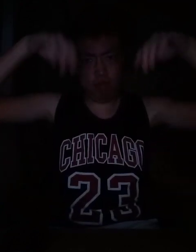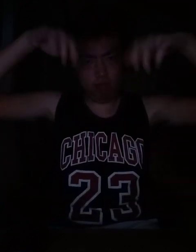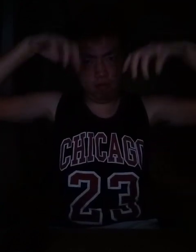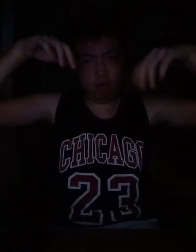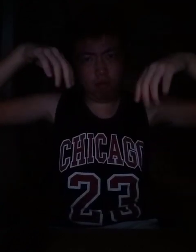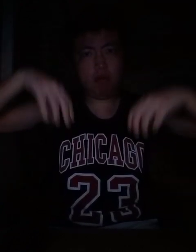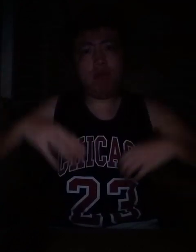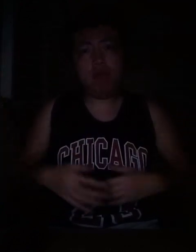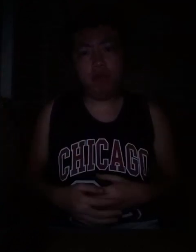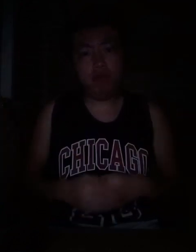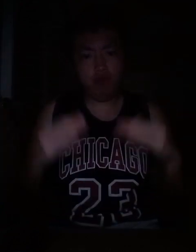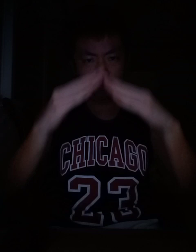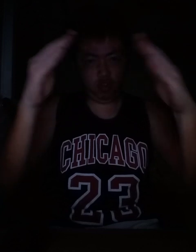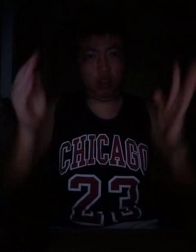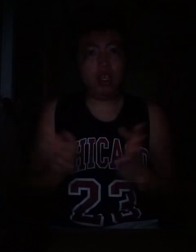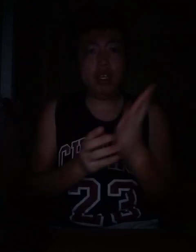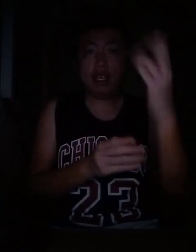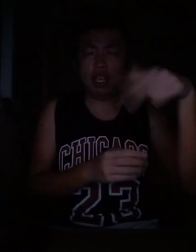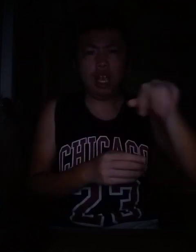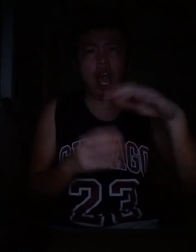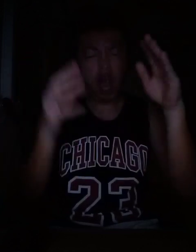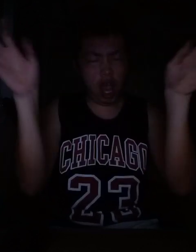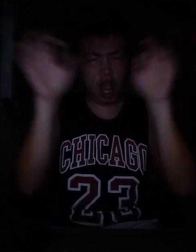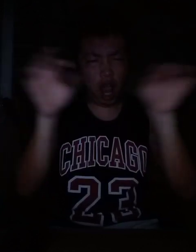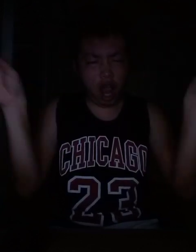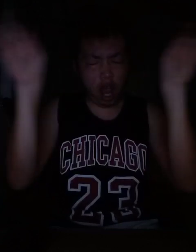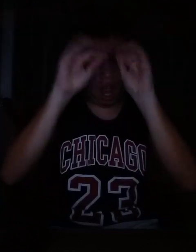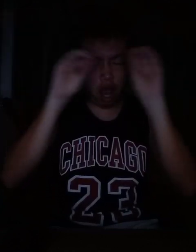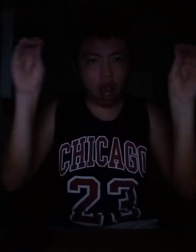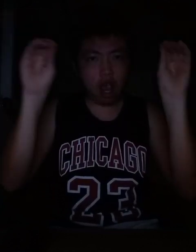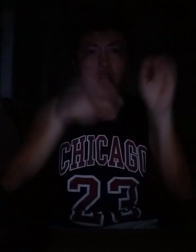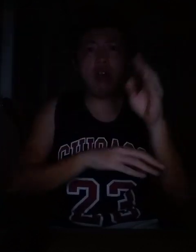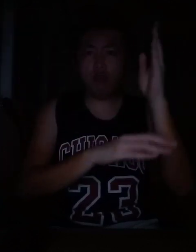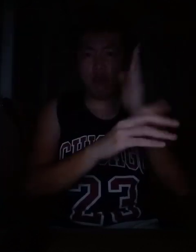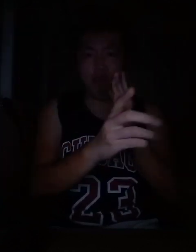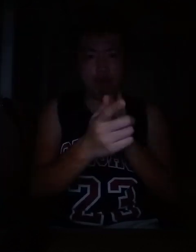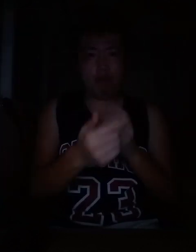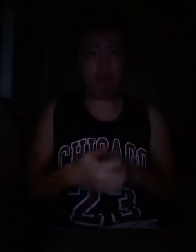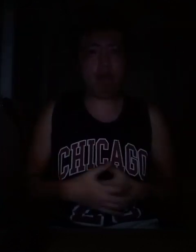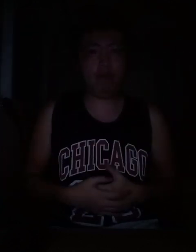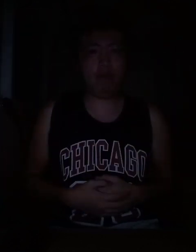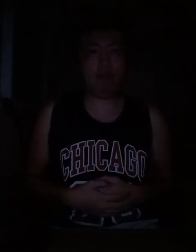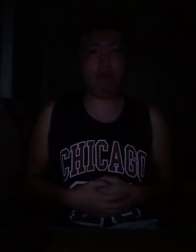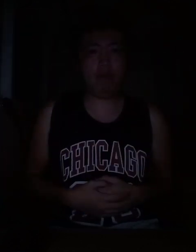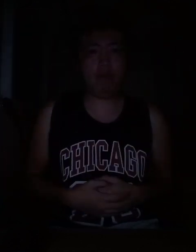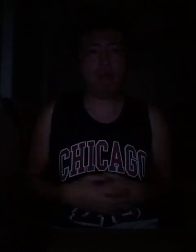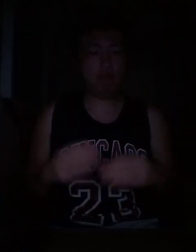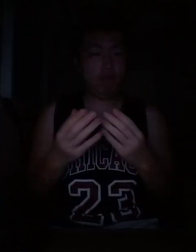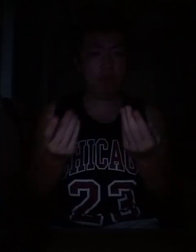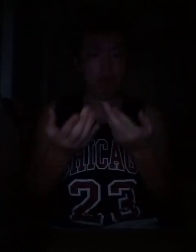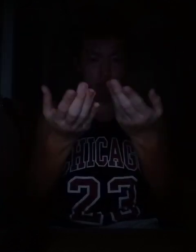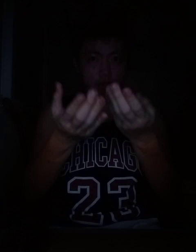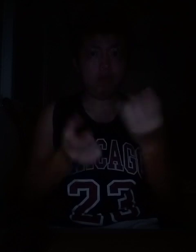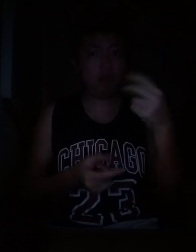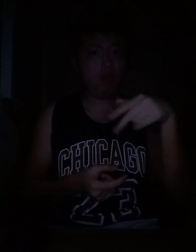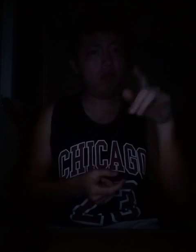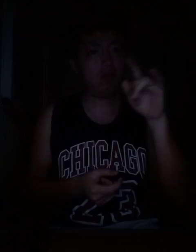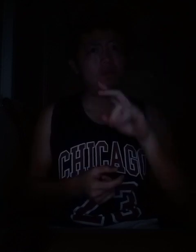예상되고요. 중산간 지역은 안개가 짙게 껴있어서 교통안전에 유의하시기 바랍니다. 아침 현재 기온 보시면 대부분 28도